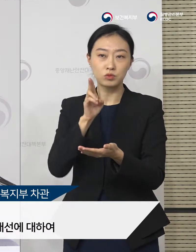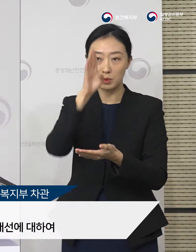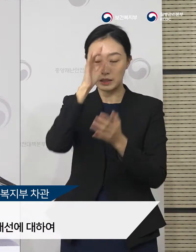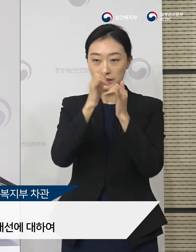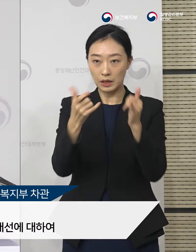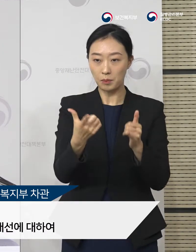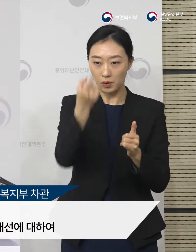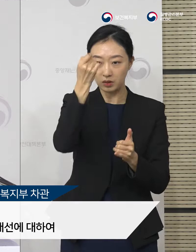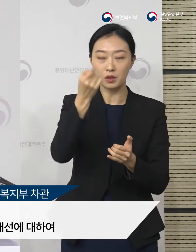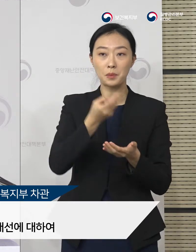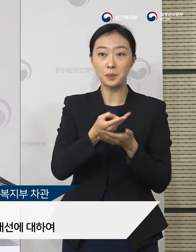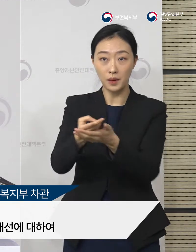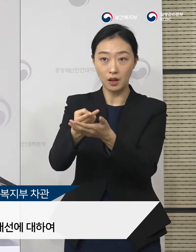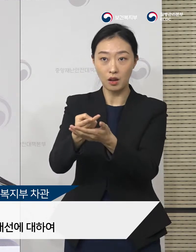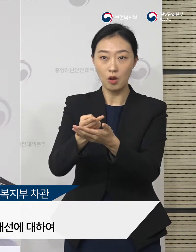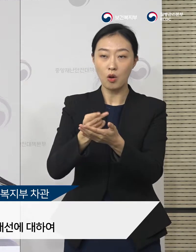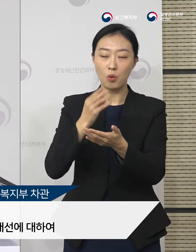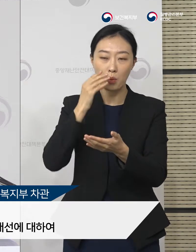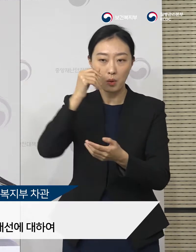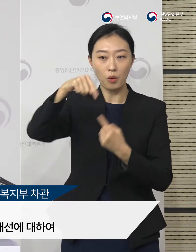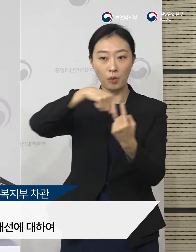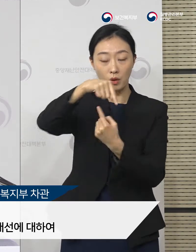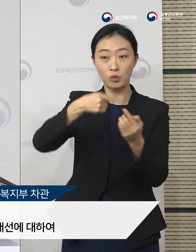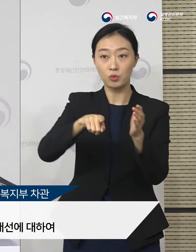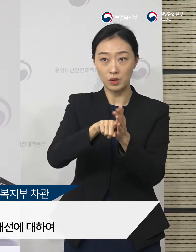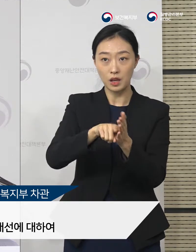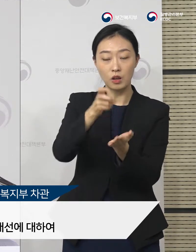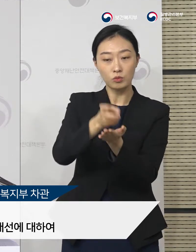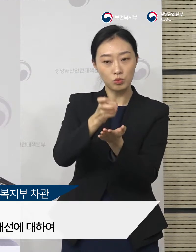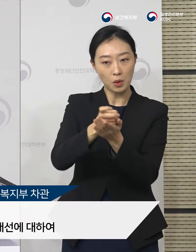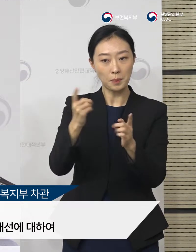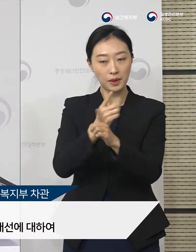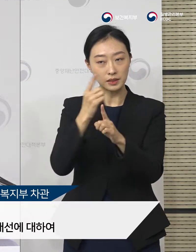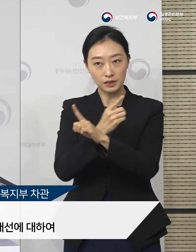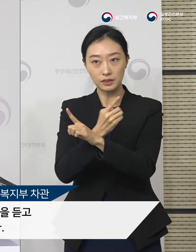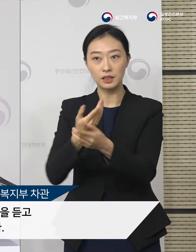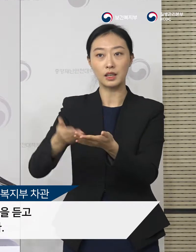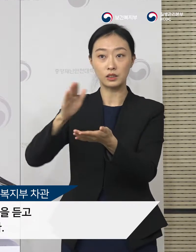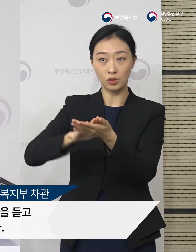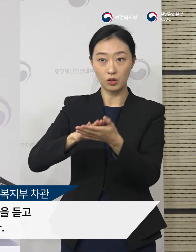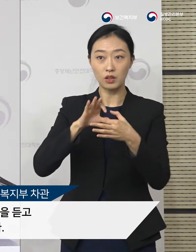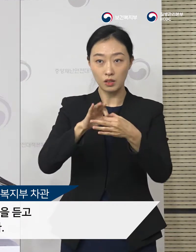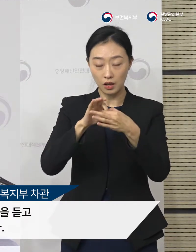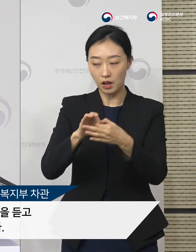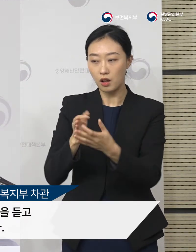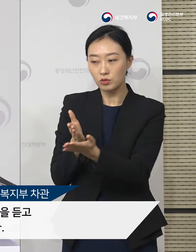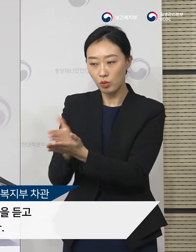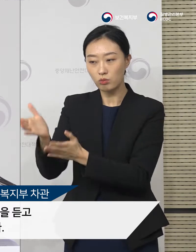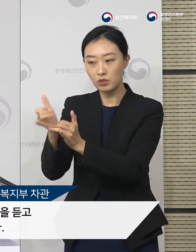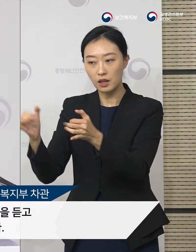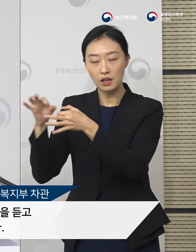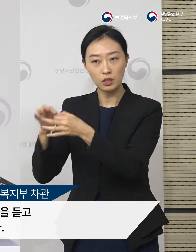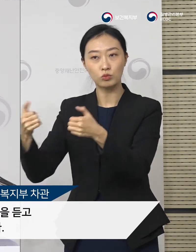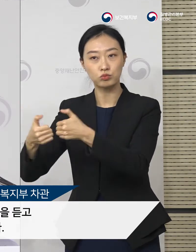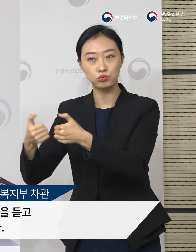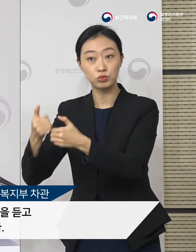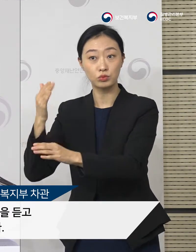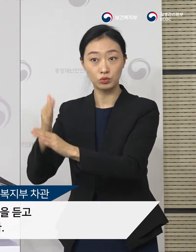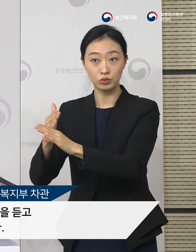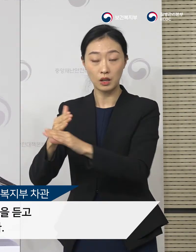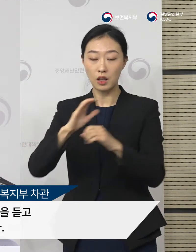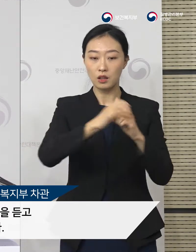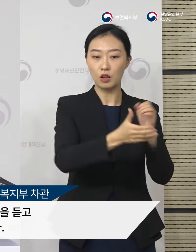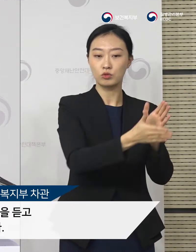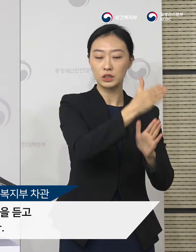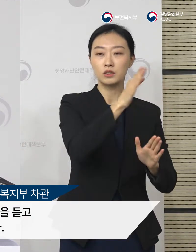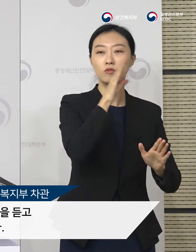자원의 효율적 활용을 고려한 병상 운영 방식 개선에 대하여 전문가들과 계속 논의 중이며 대구시 현지의